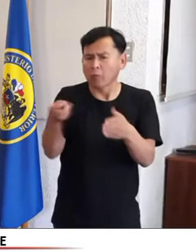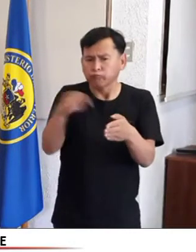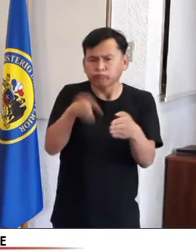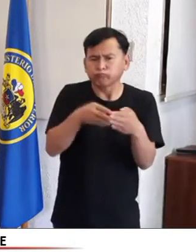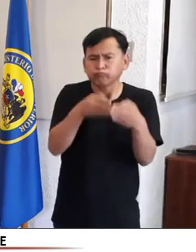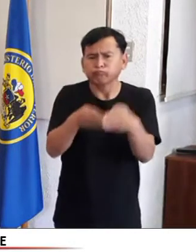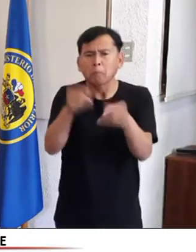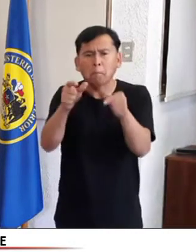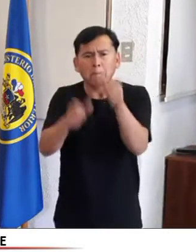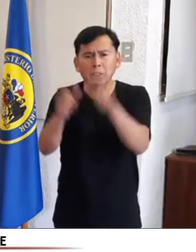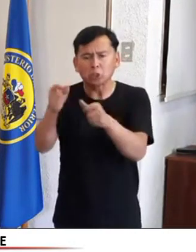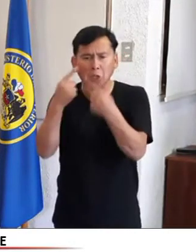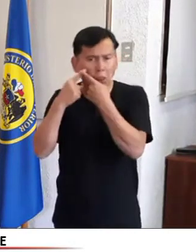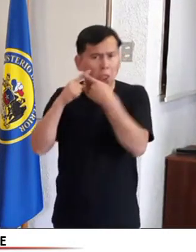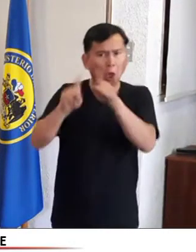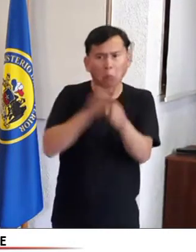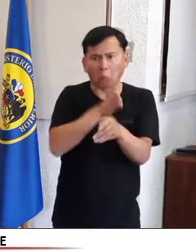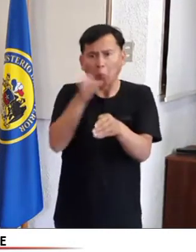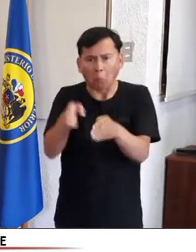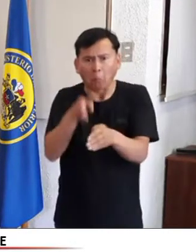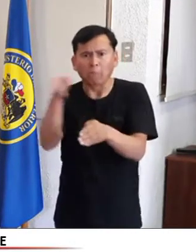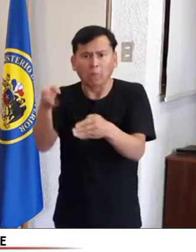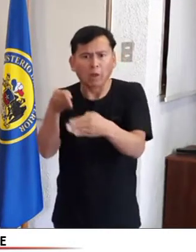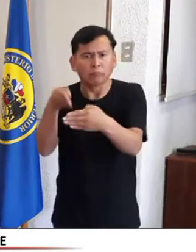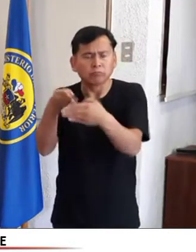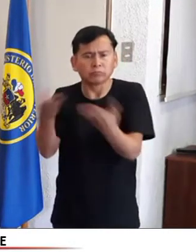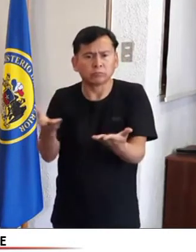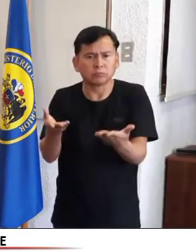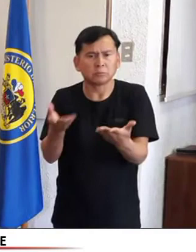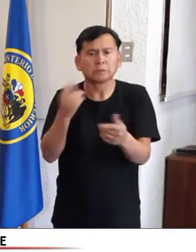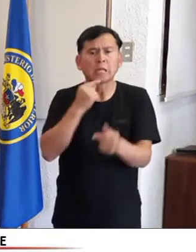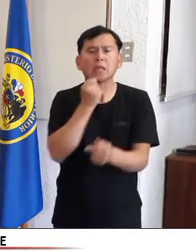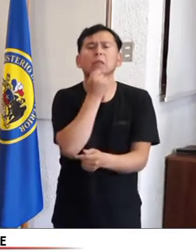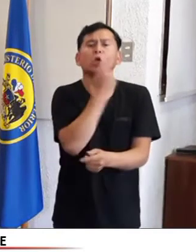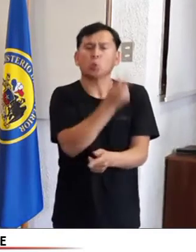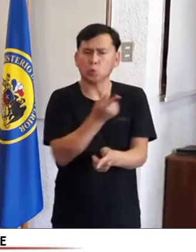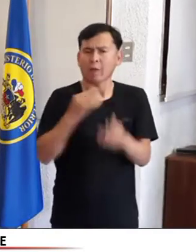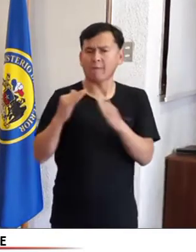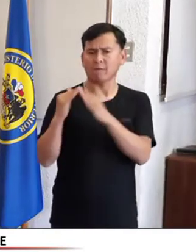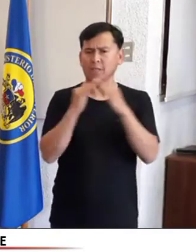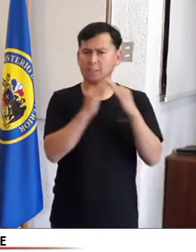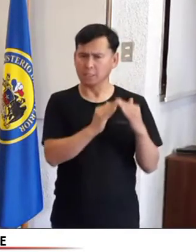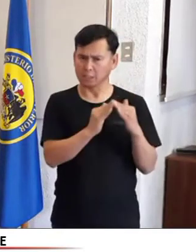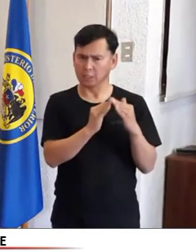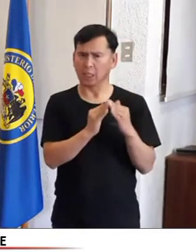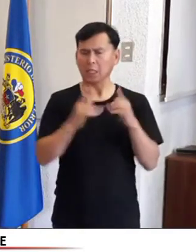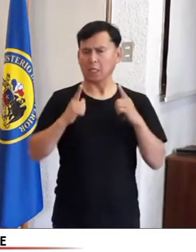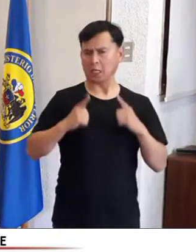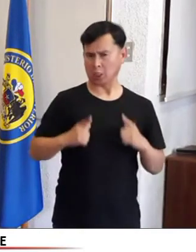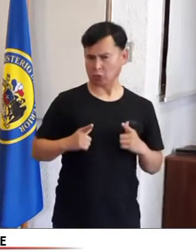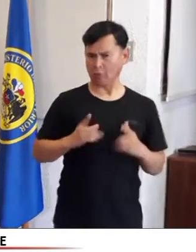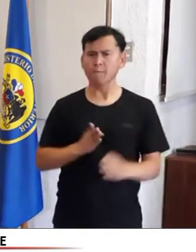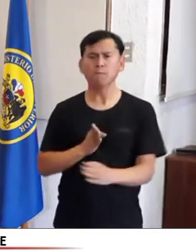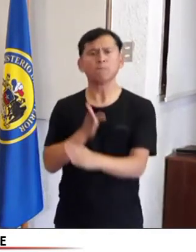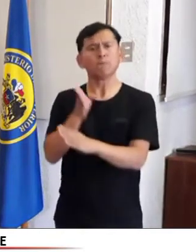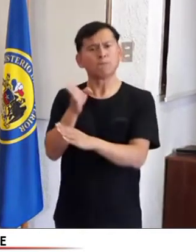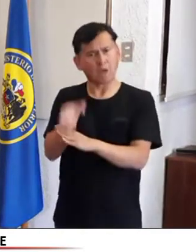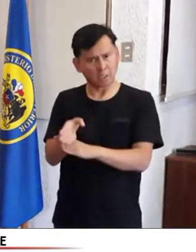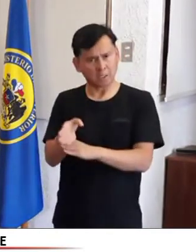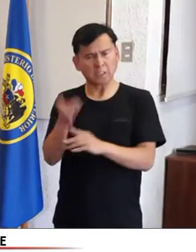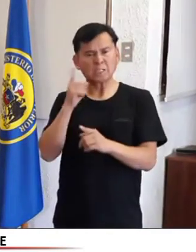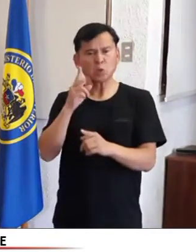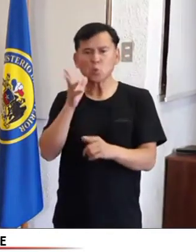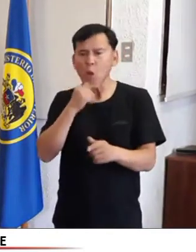salmoneras que realizaron sus embarques en otros puntos del país. Según denuncian los vecinos, en sus tiempos de descanso van a las localidades sin las